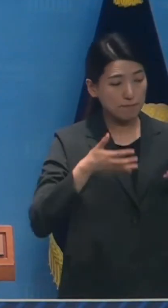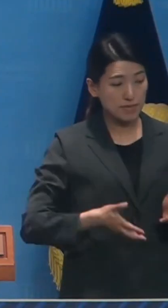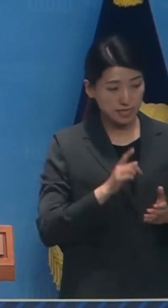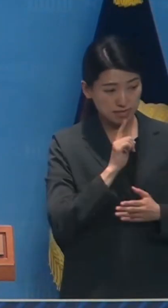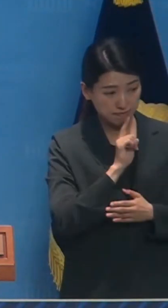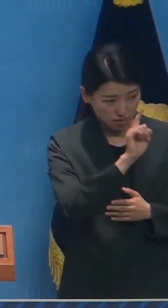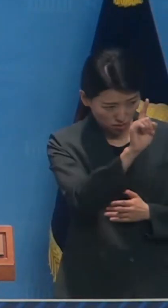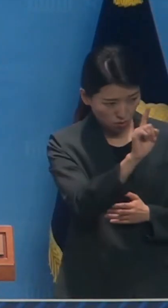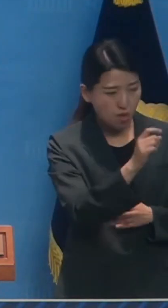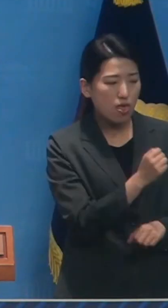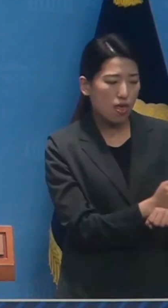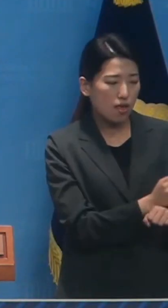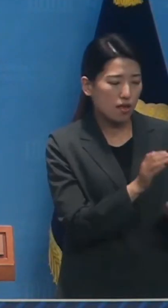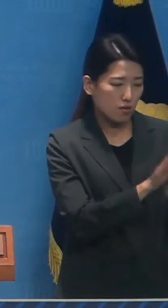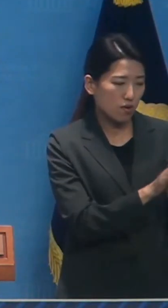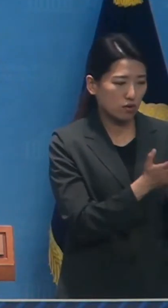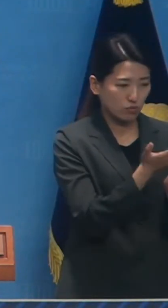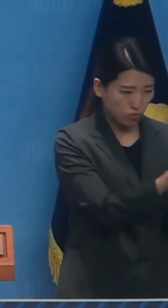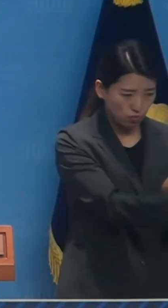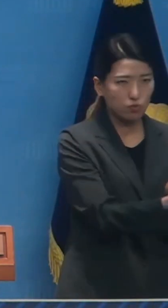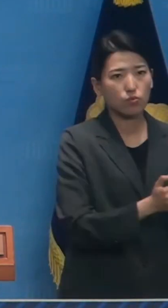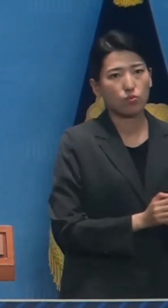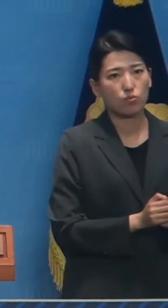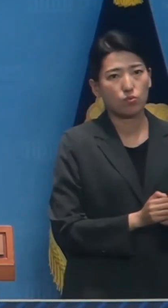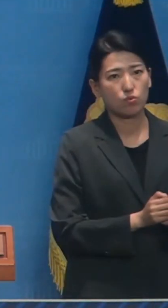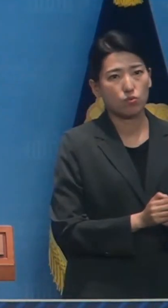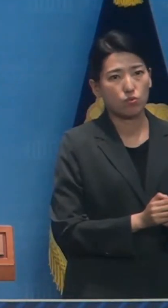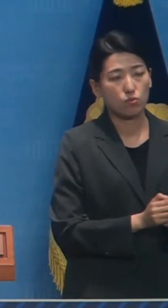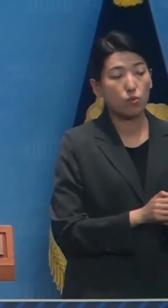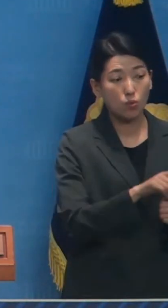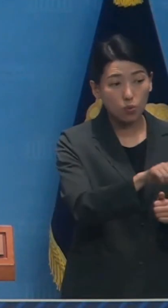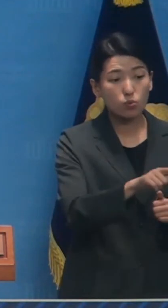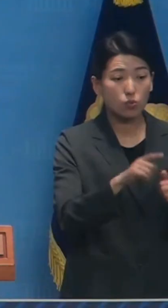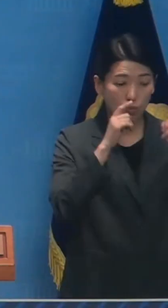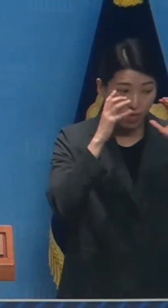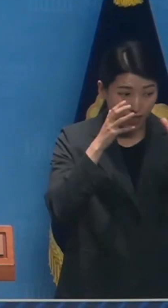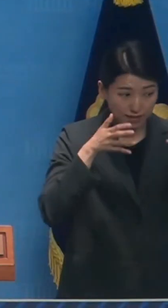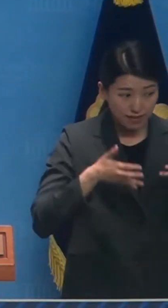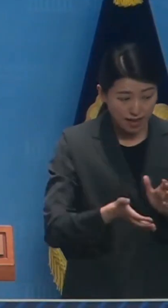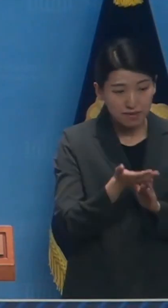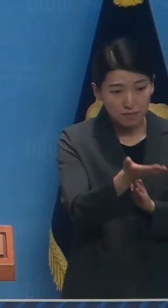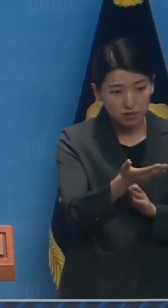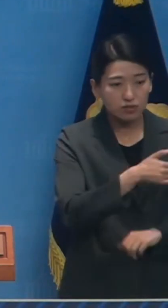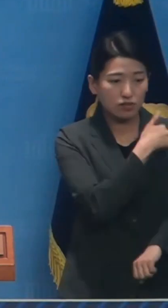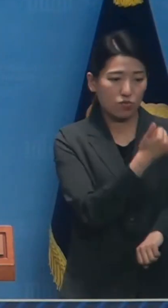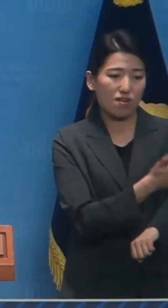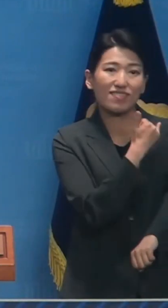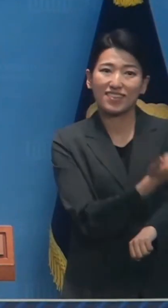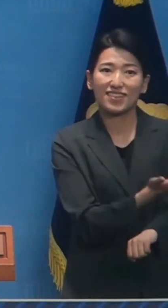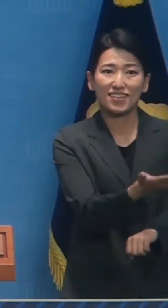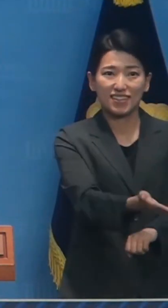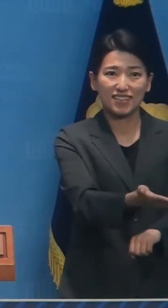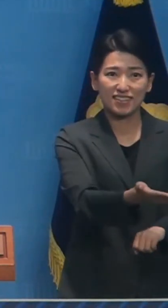부모와 연결해서 해주어야 하며 부모와 별개로 주권자이자 권리의 주체인